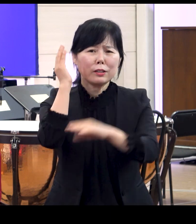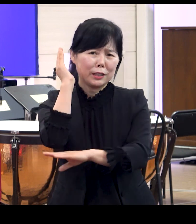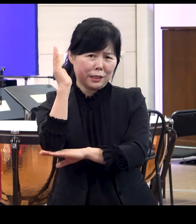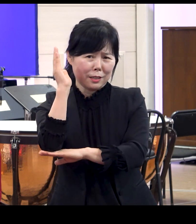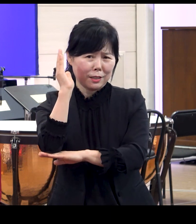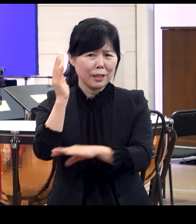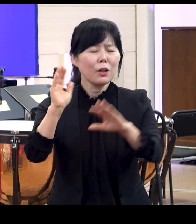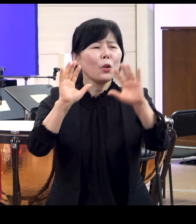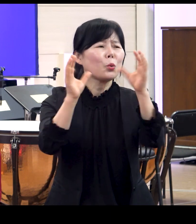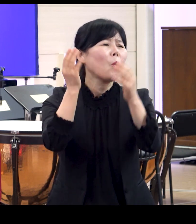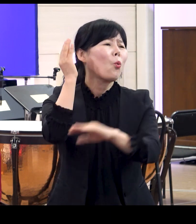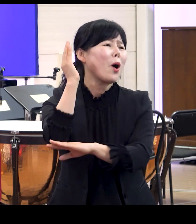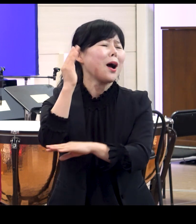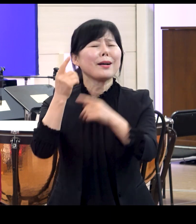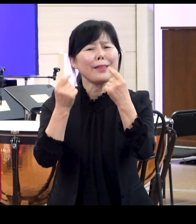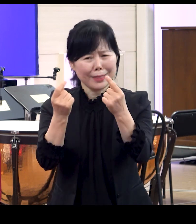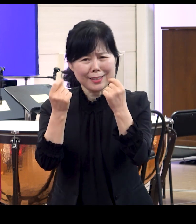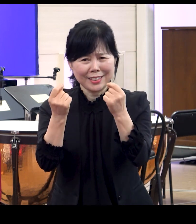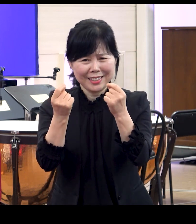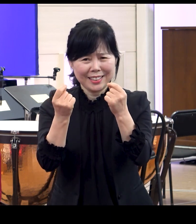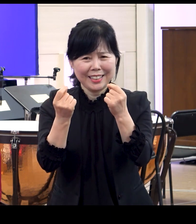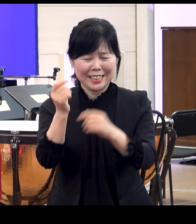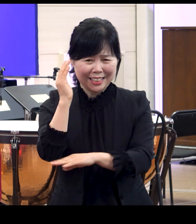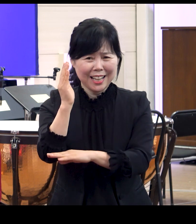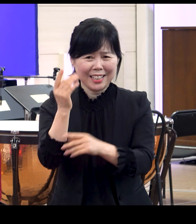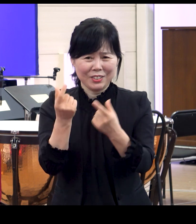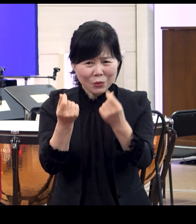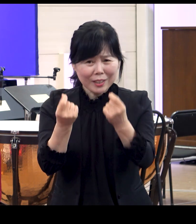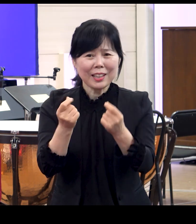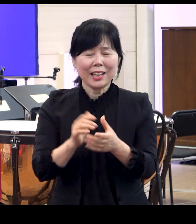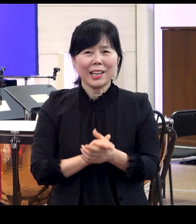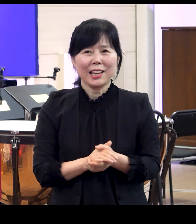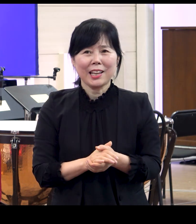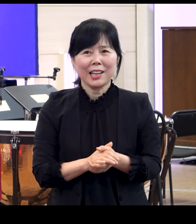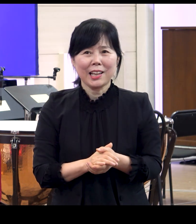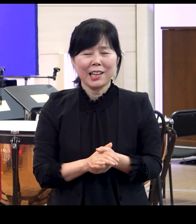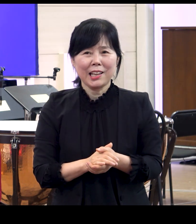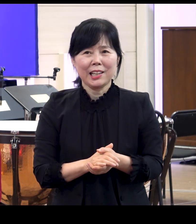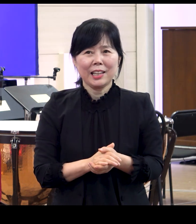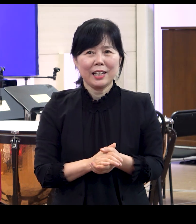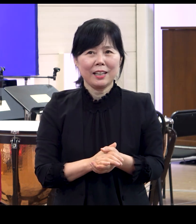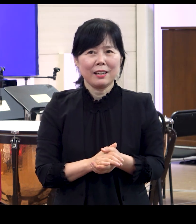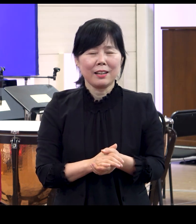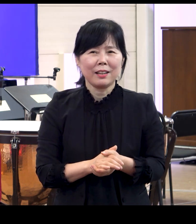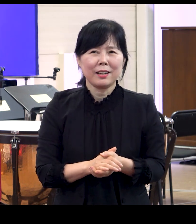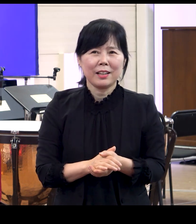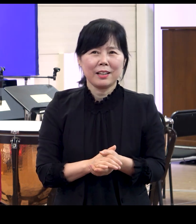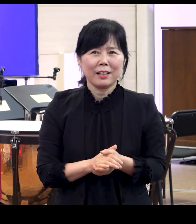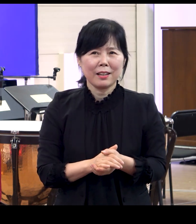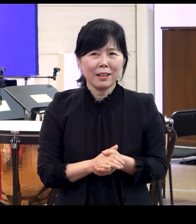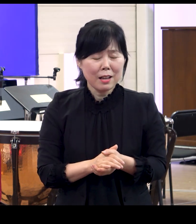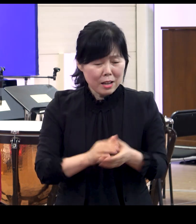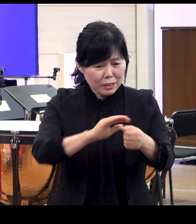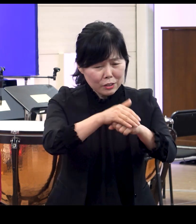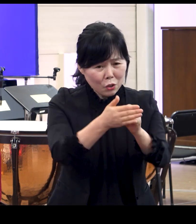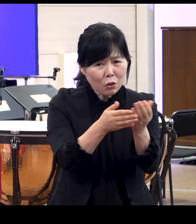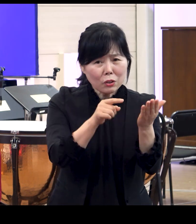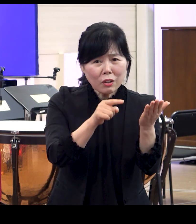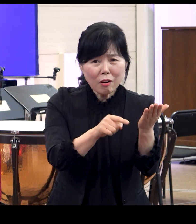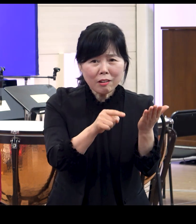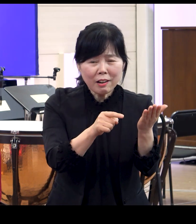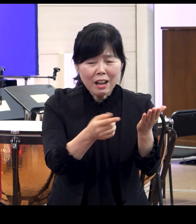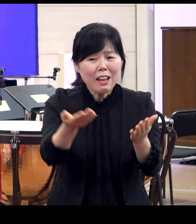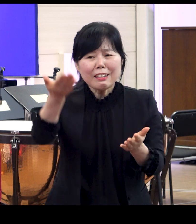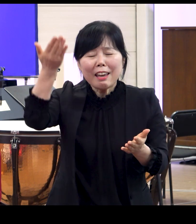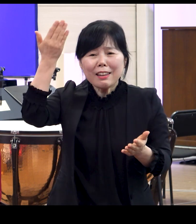불과한 것이다. 절대 아니죠. 만일 우리가 이것을 그런 식으로만 이해한다고 한다면요, 이것은요, 성경을 갖다가